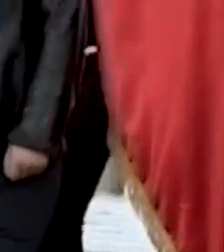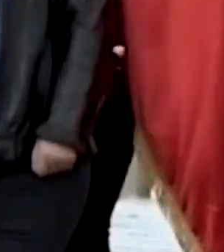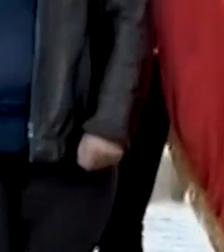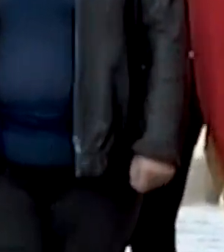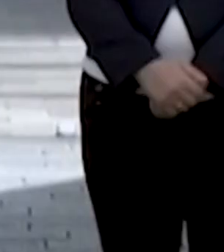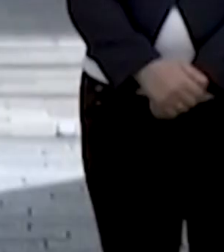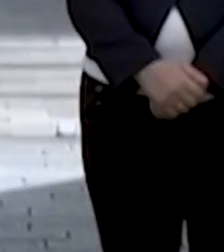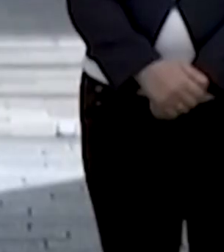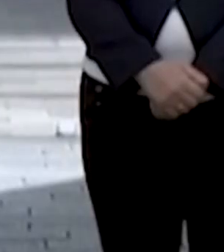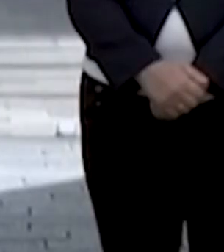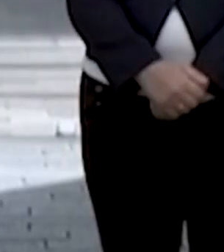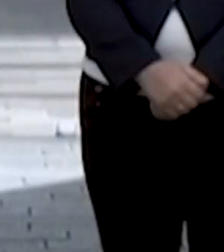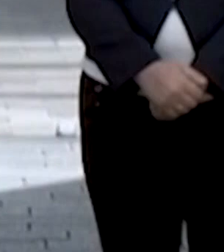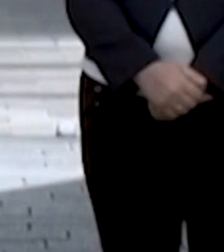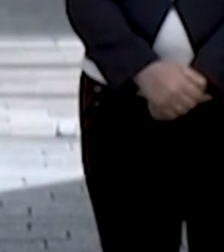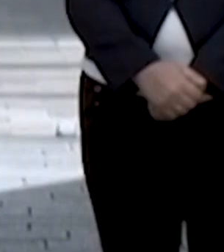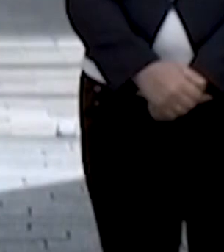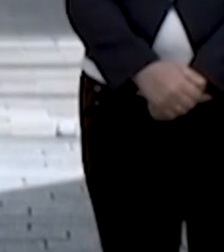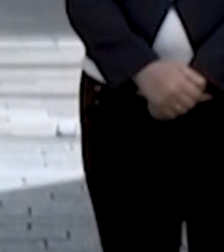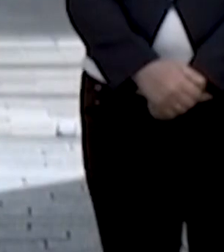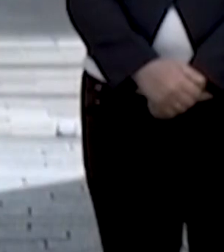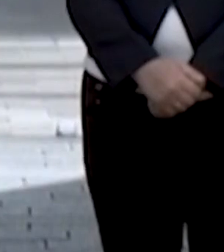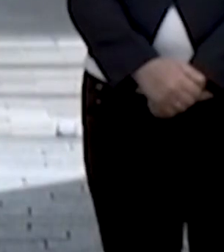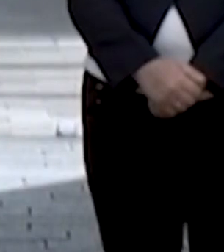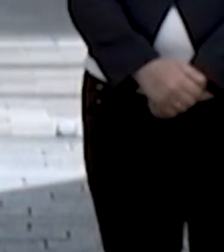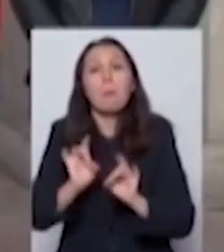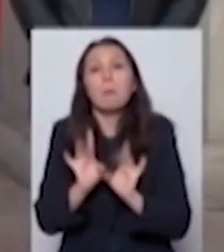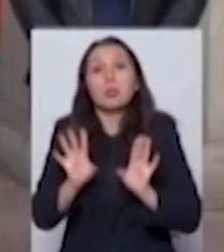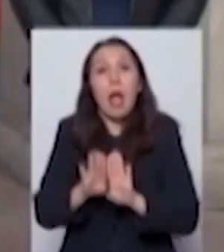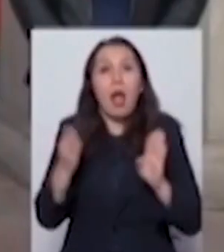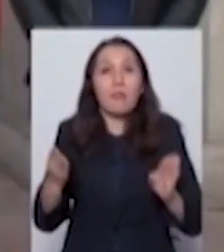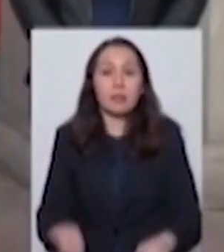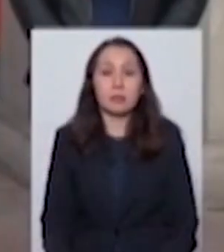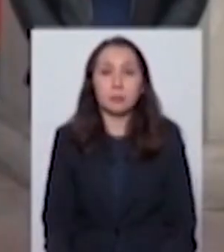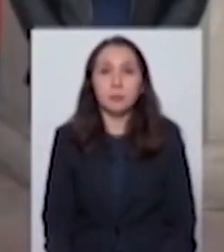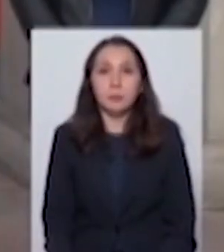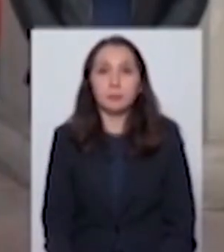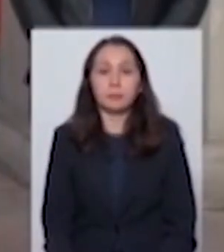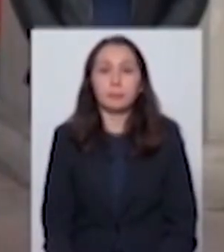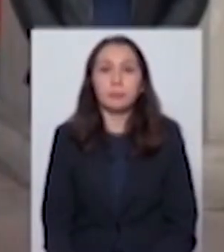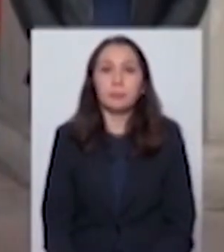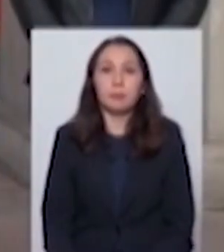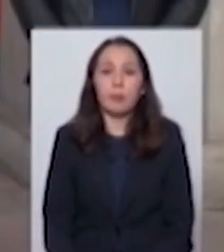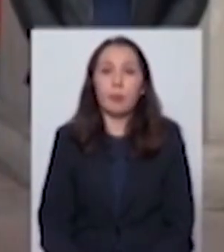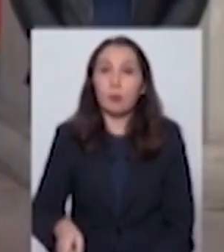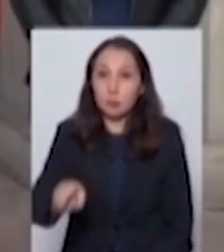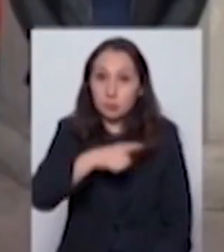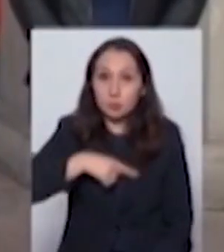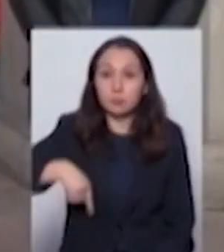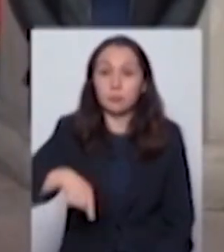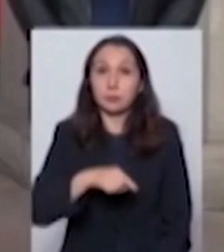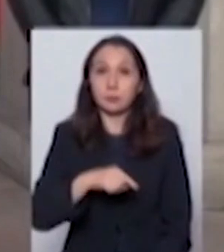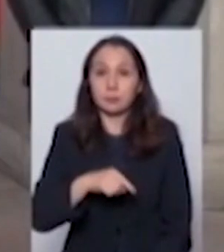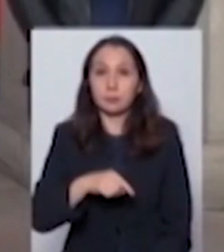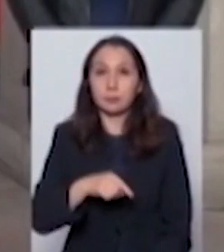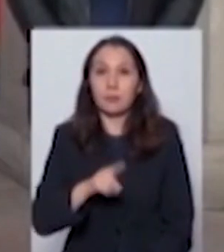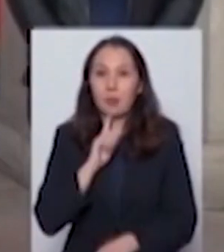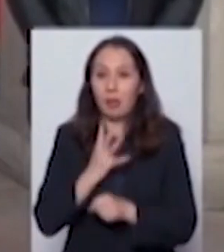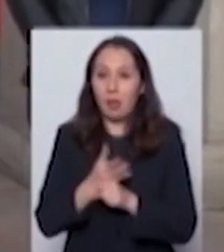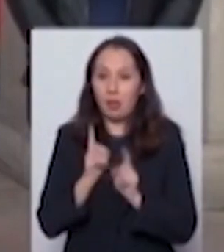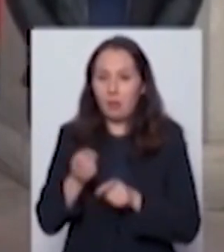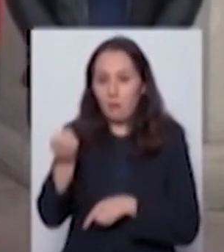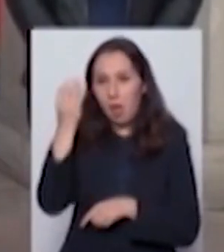económicas. Nuestra principal preocupación, la verdad, Nuestra principal preocupación, en